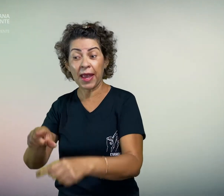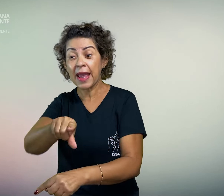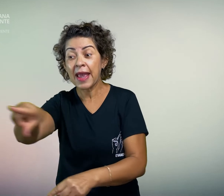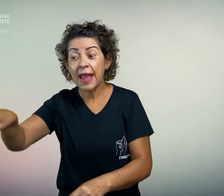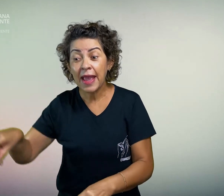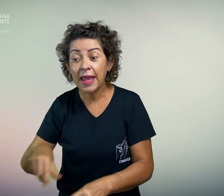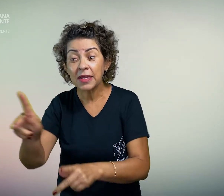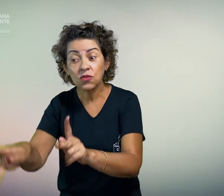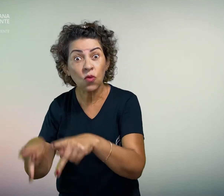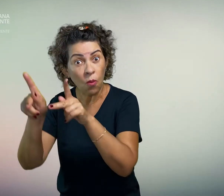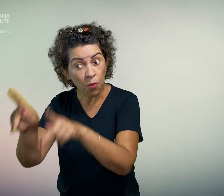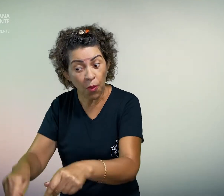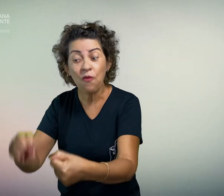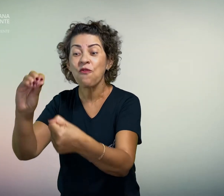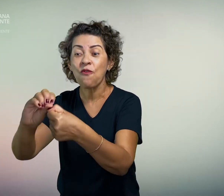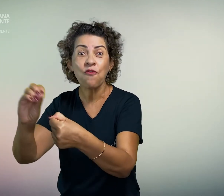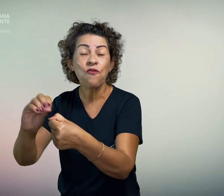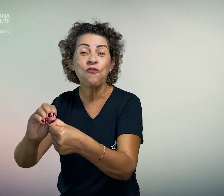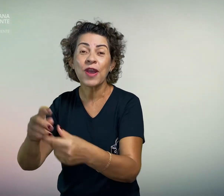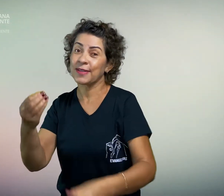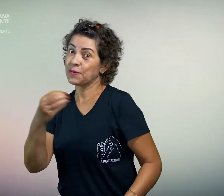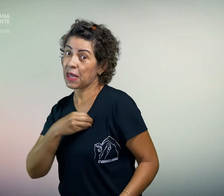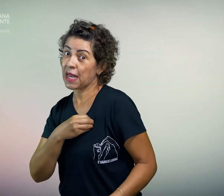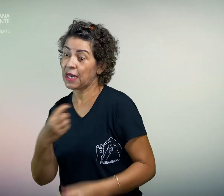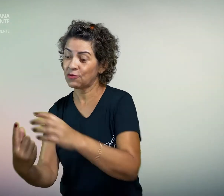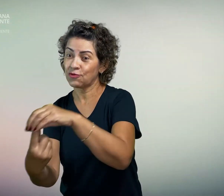e não pelos seus próprios pecados.